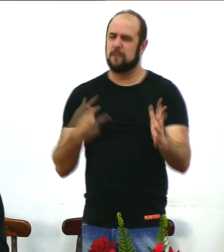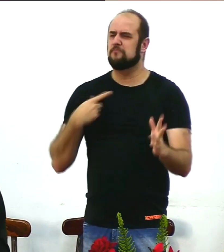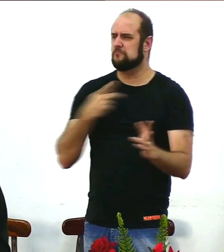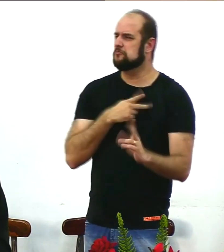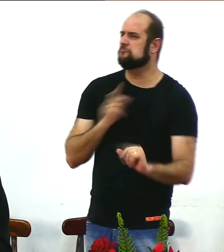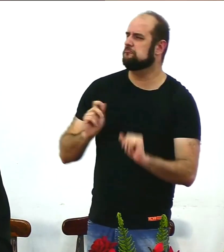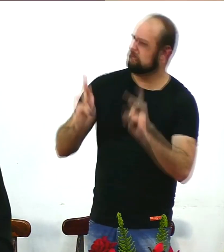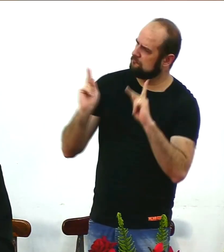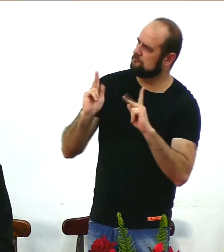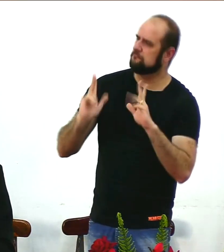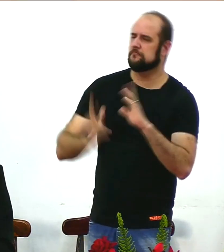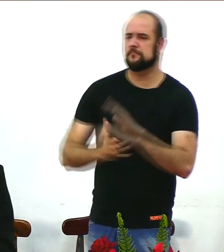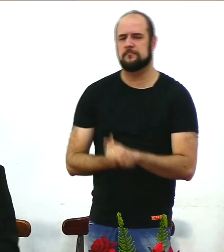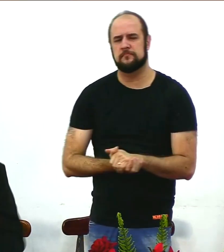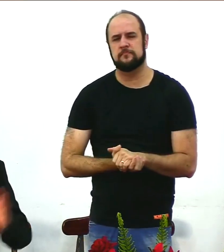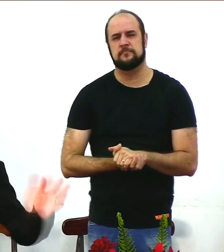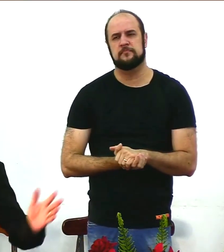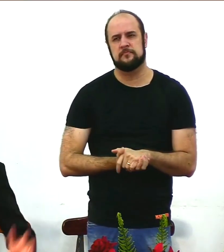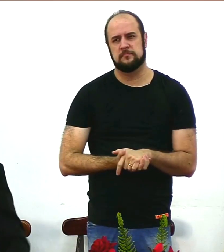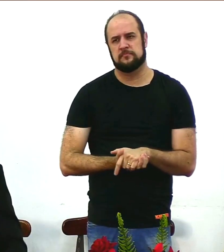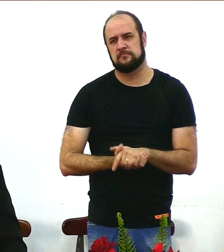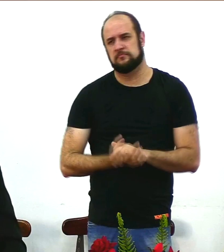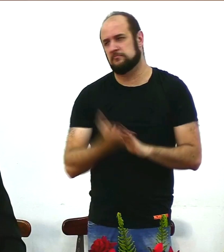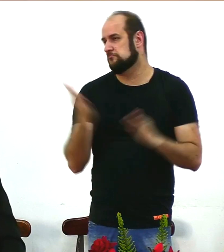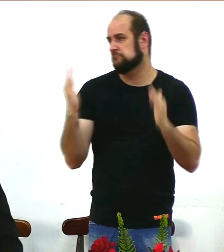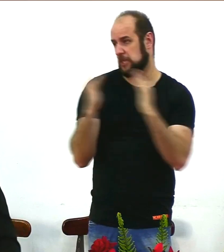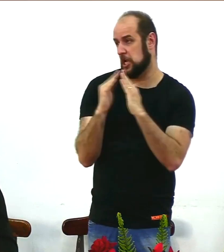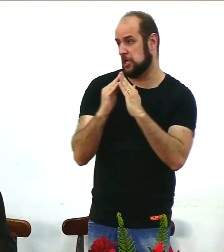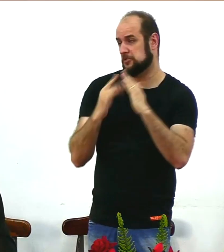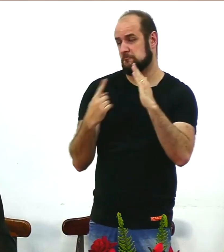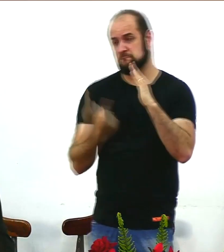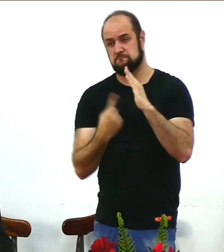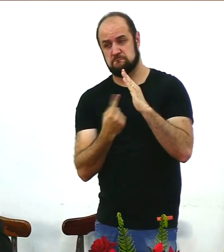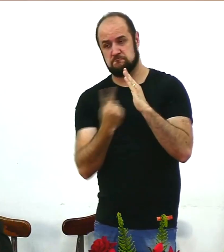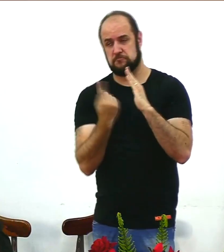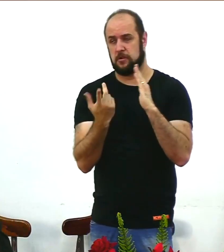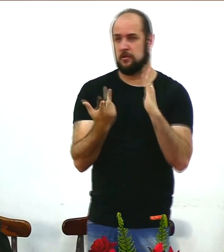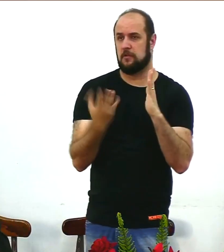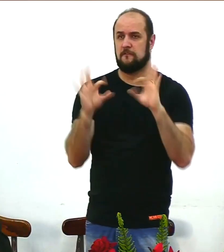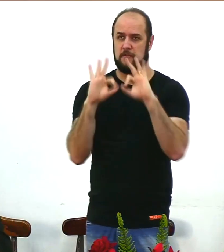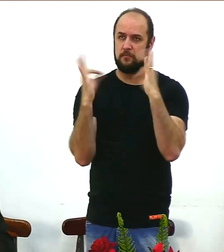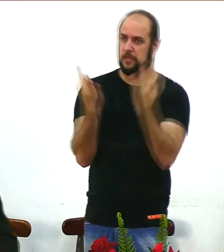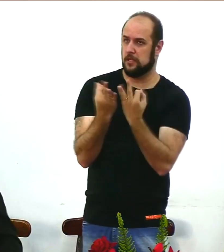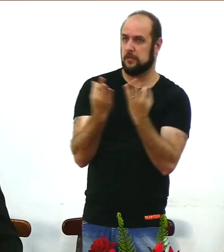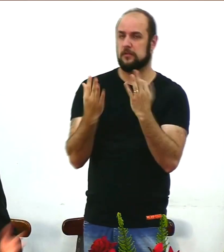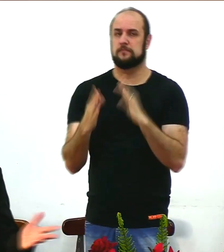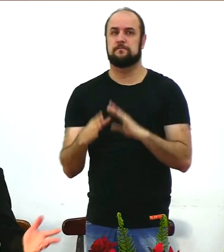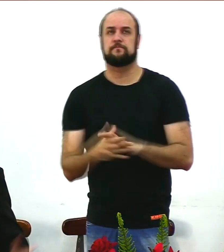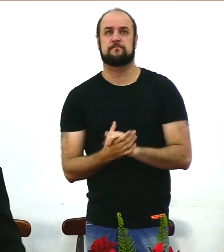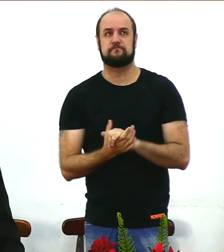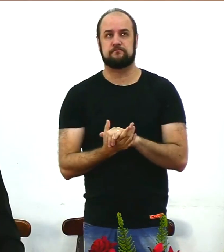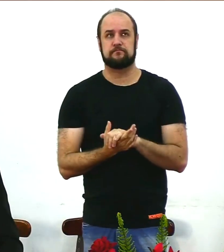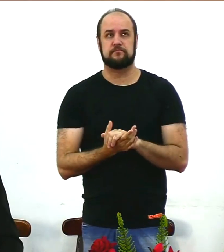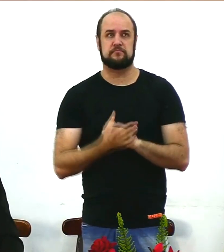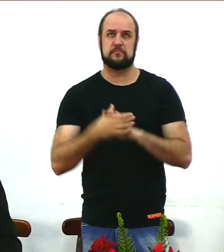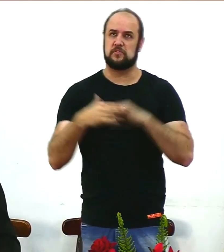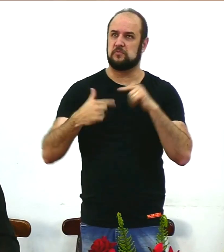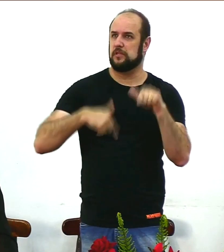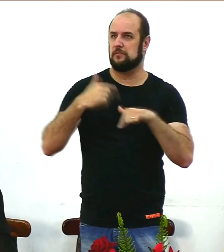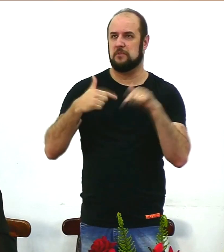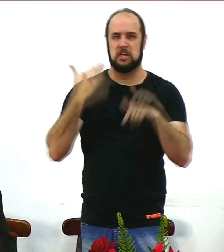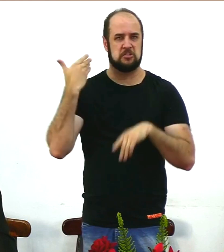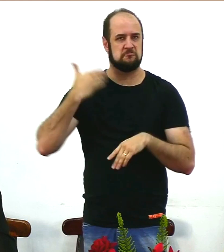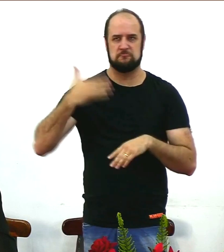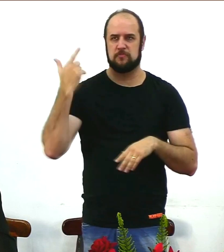ele, e eu disse para ele que eu ia contar aqui hoje pela manhã como ilustração. E ele falou: pode falar,